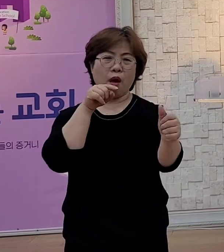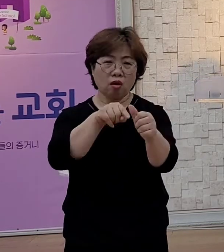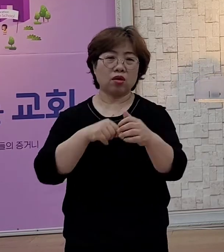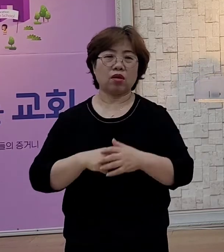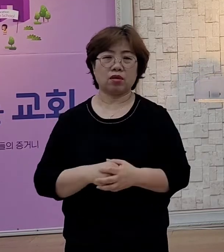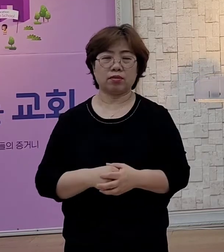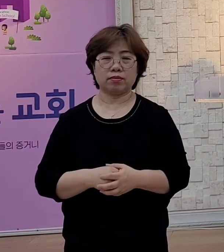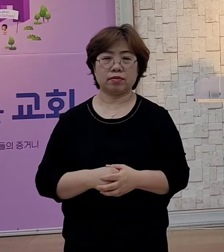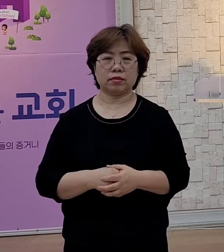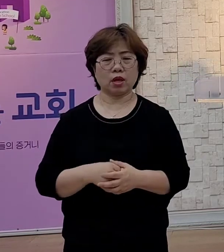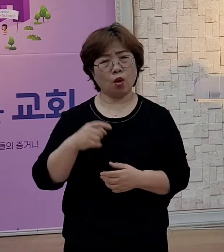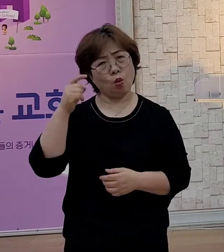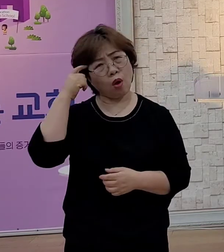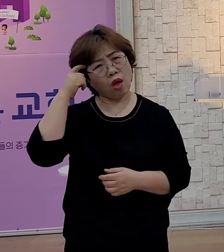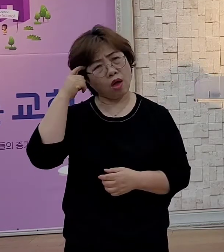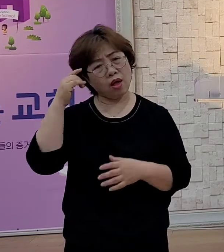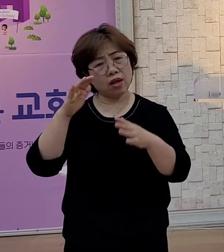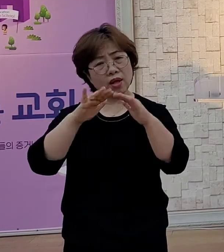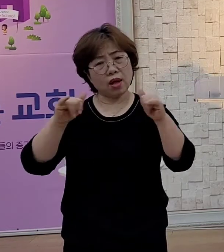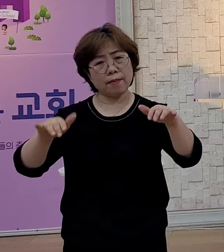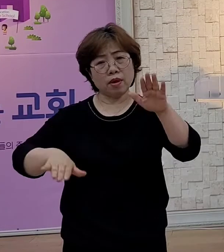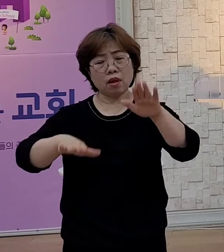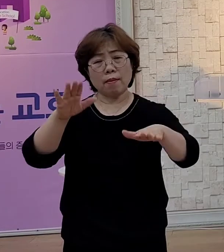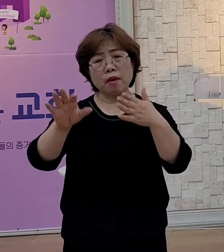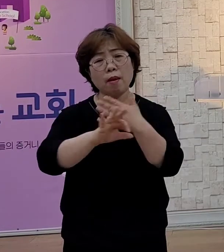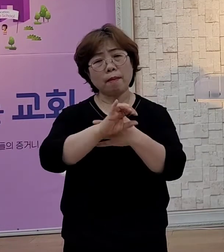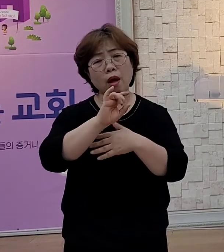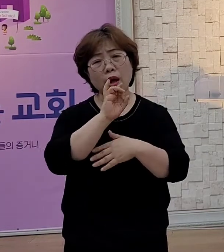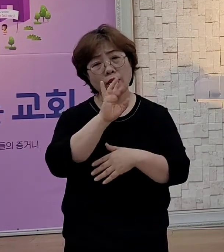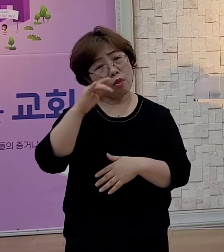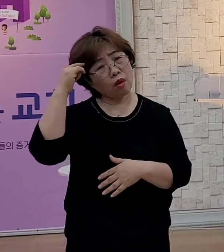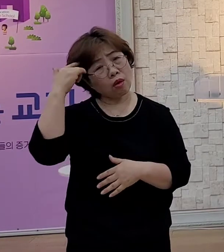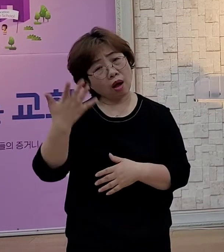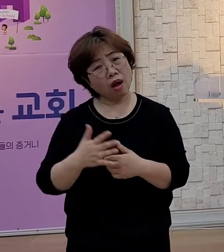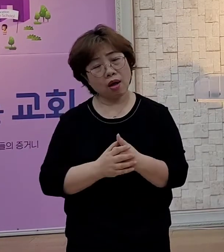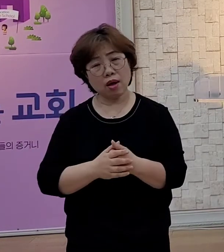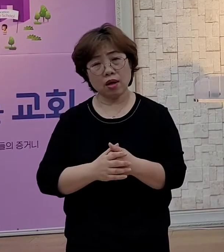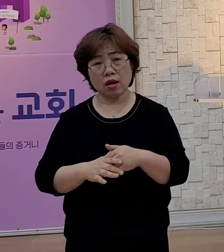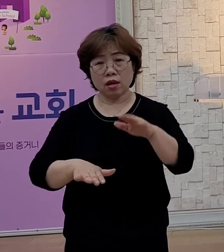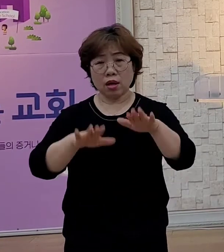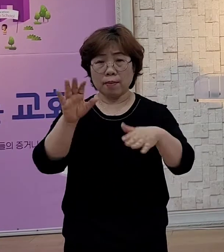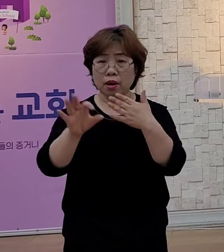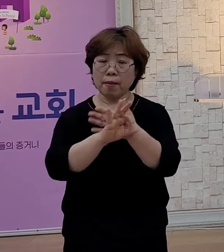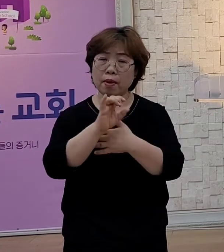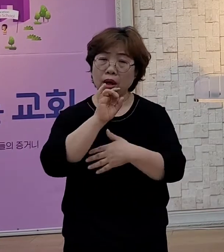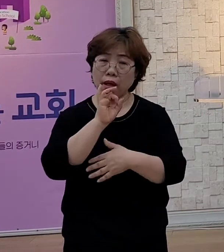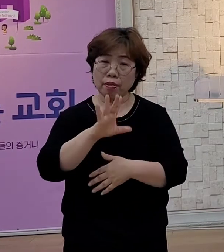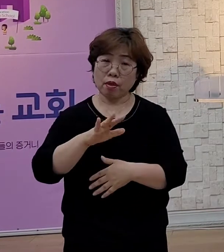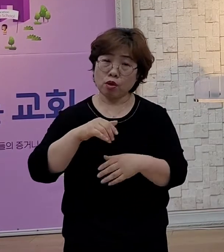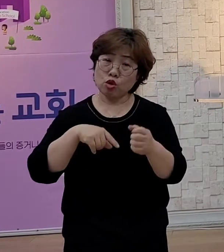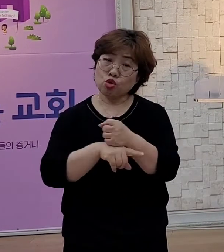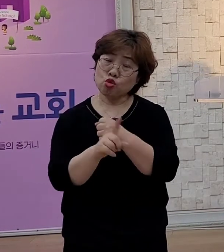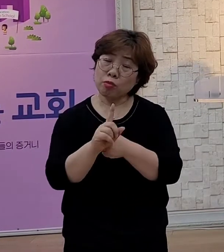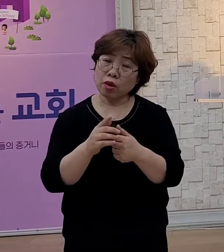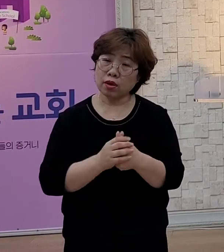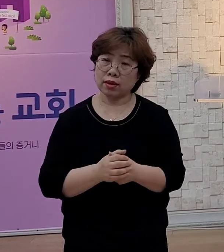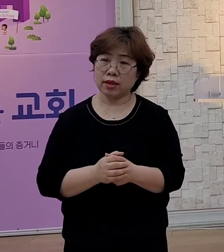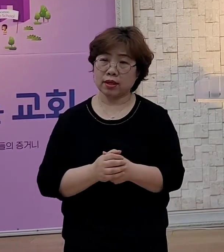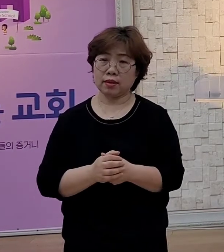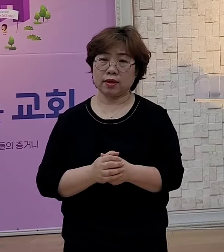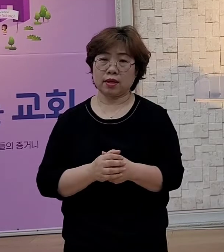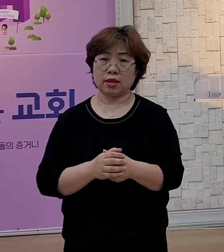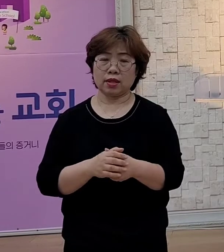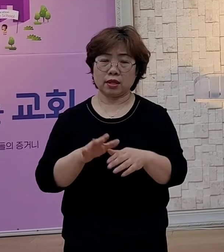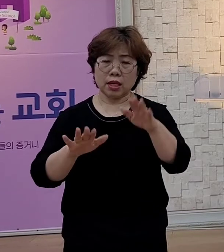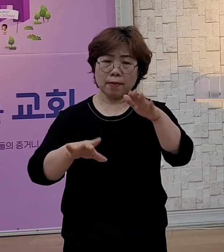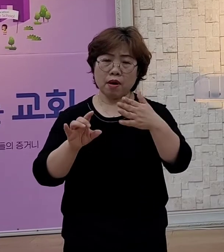왜 사람을 차별하면 안 됩니까? 우리 사람을 차별하면 안 된다는 거 우리 잘 알고 있지만 현실은 안